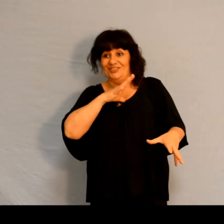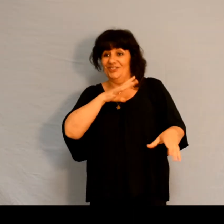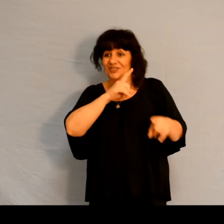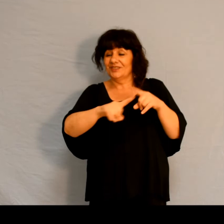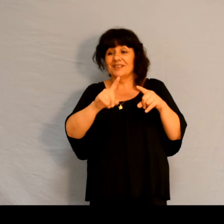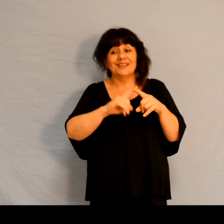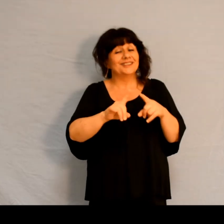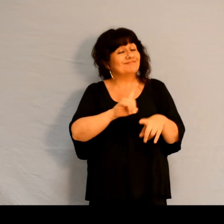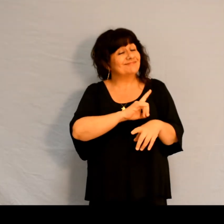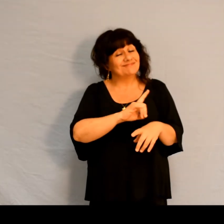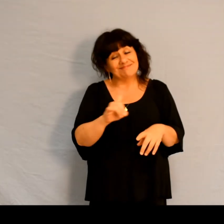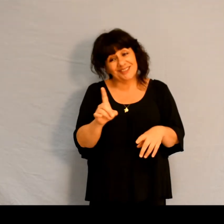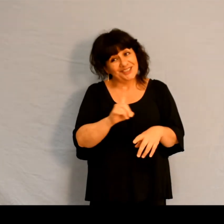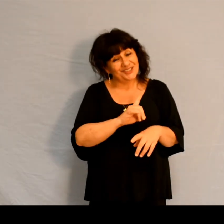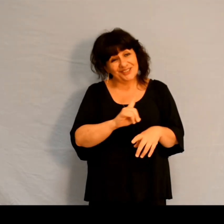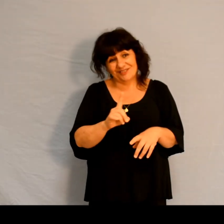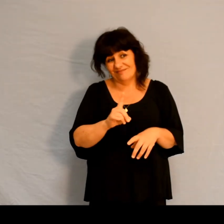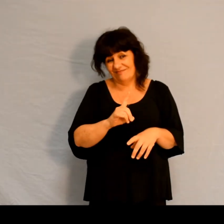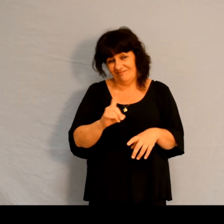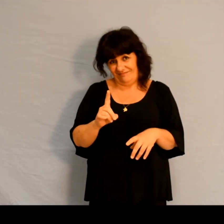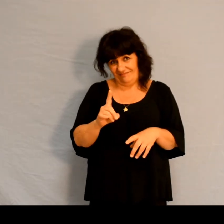Et il leur dit cette parabole.